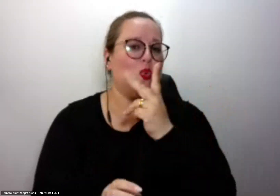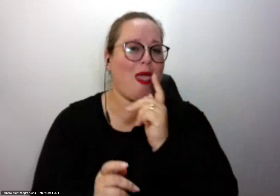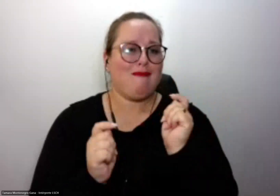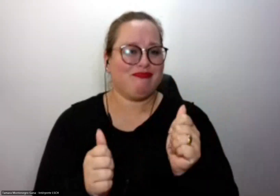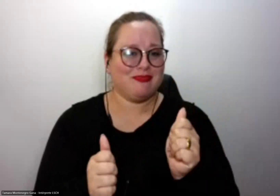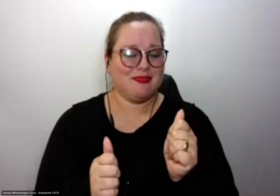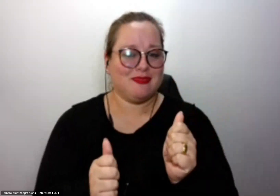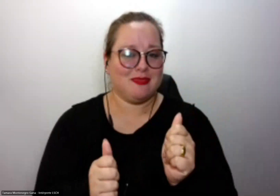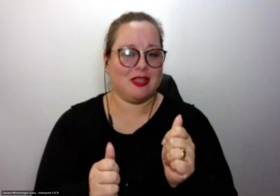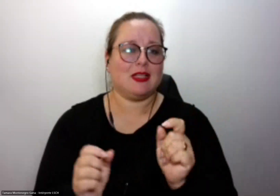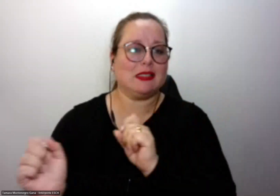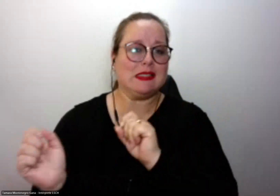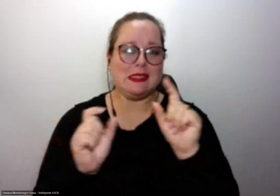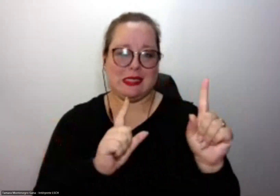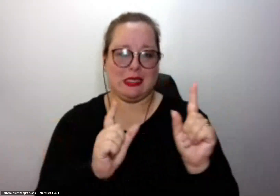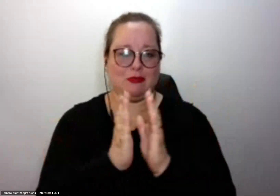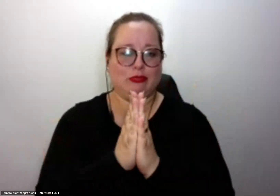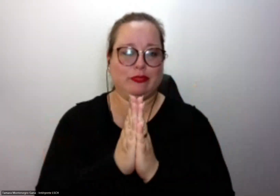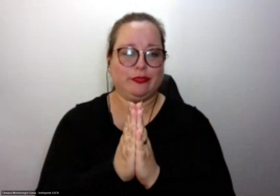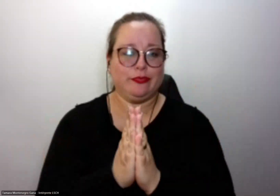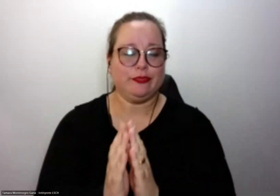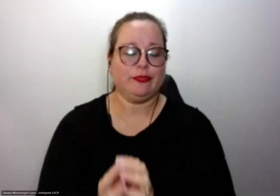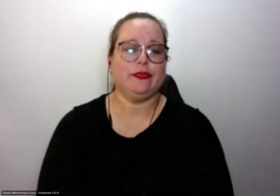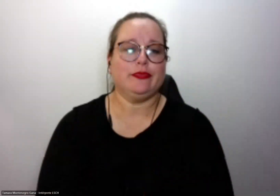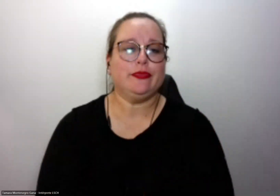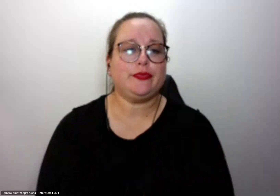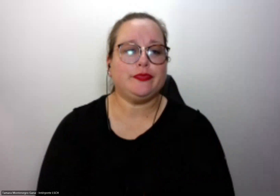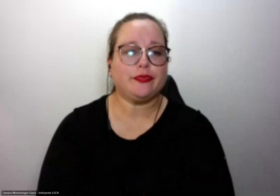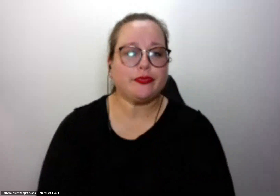La siguiente, por favor.